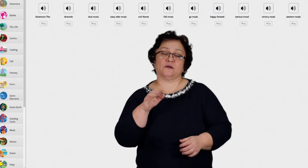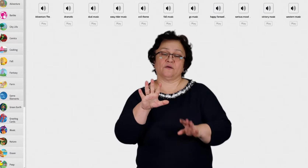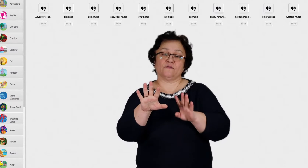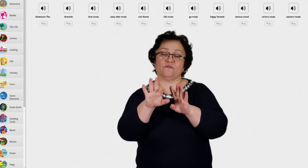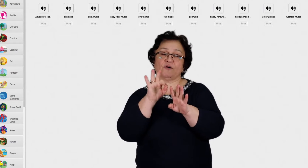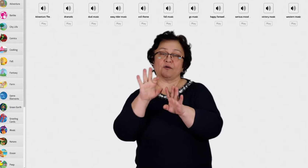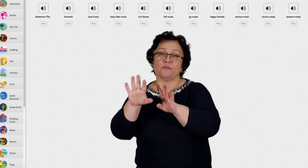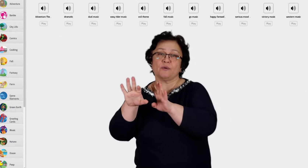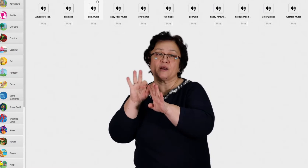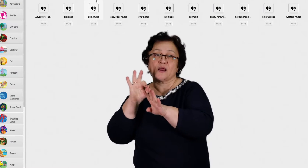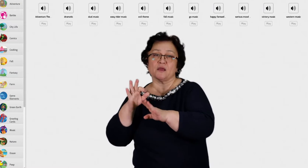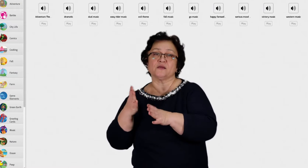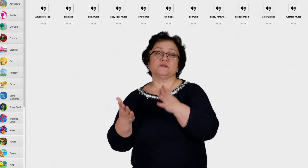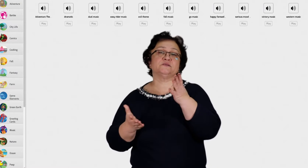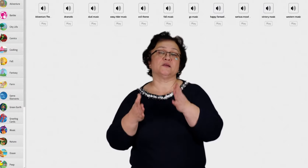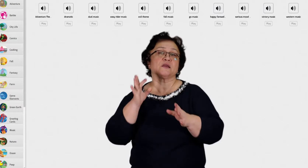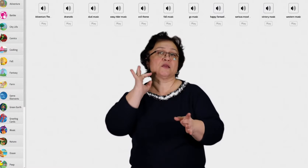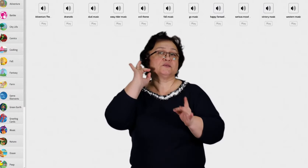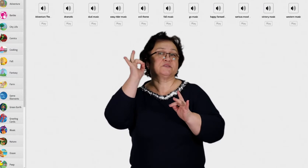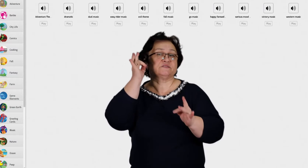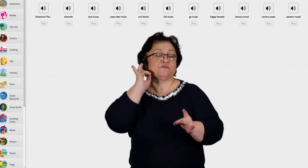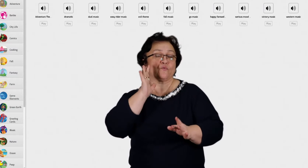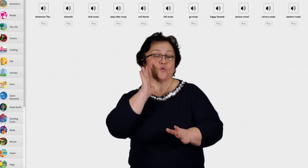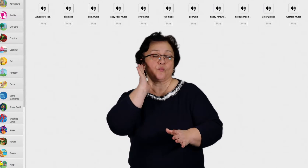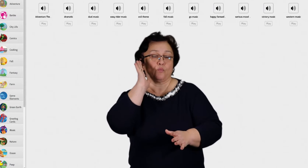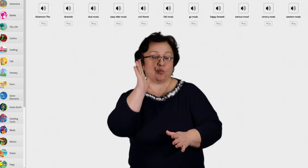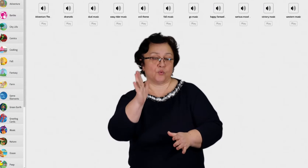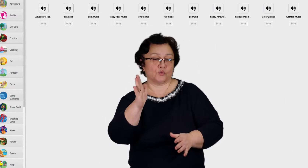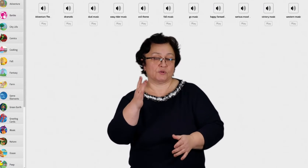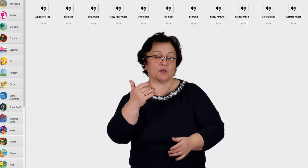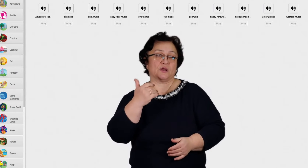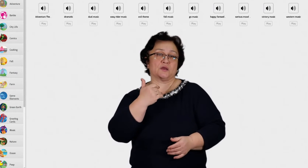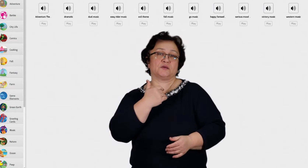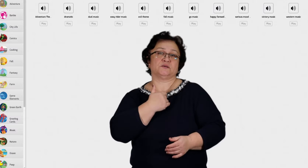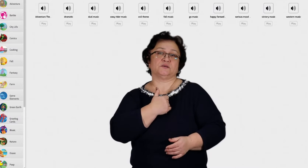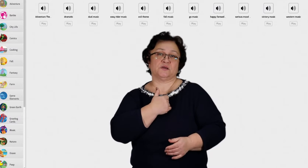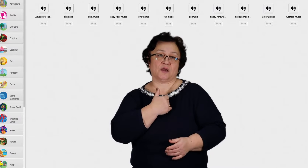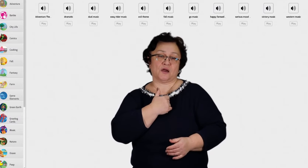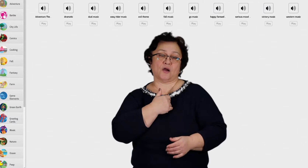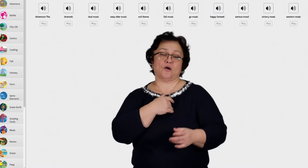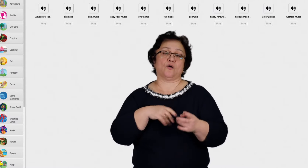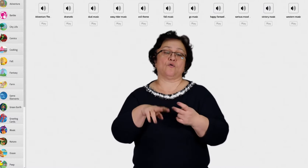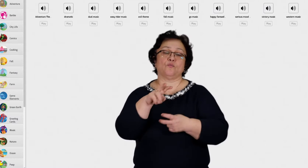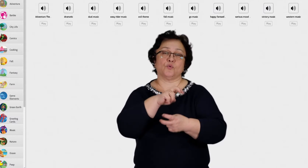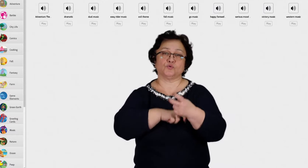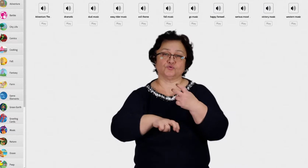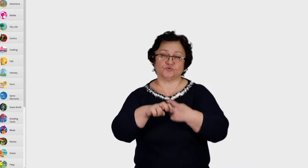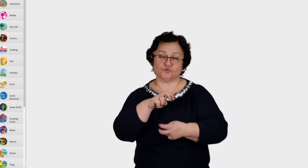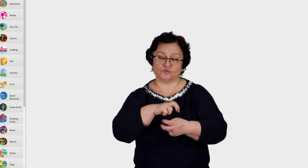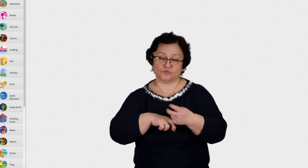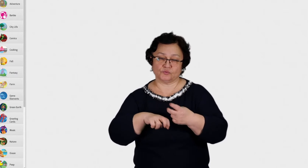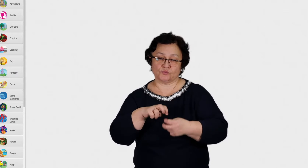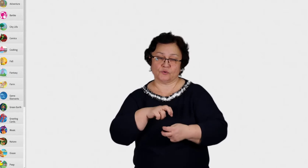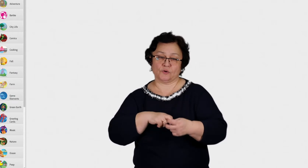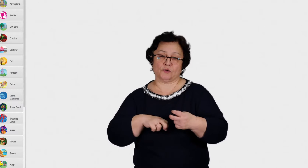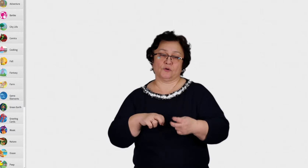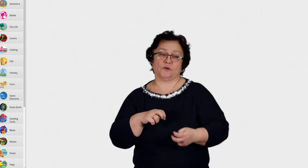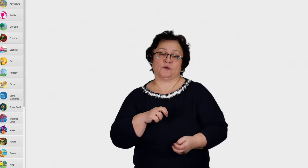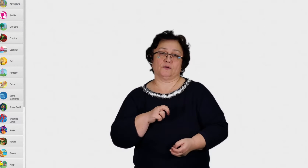і вибираємо, який у нас буде звук. Я одразу в пошуку введу Coin.